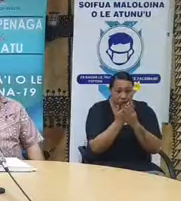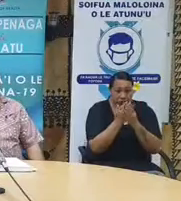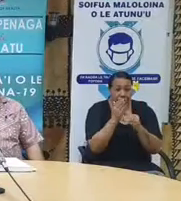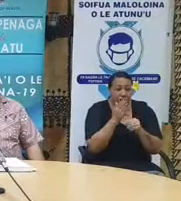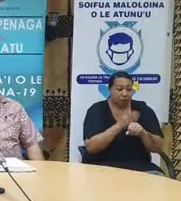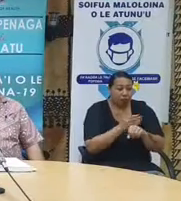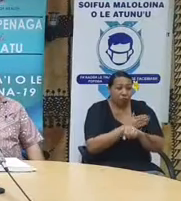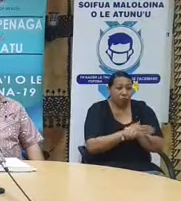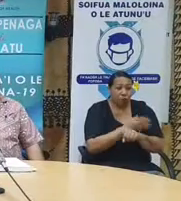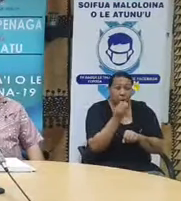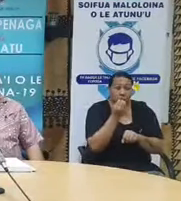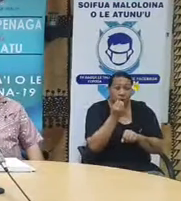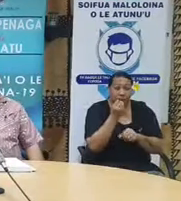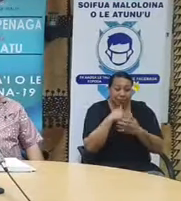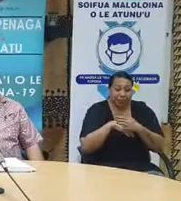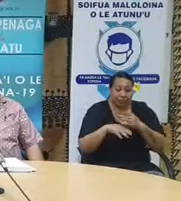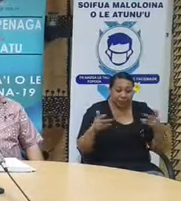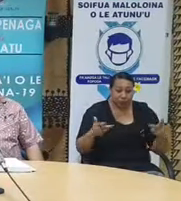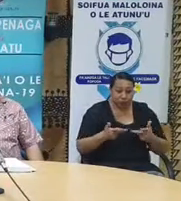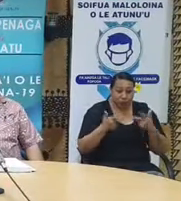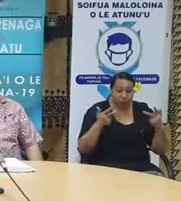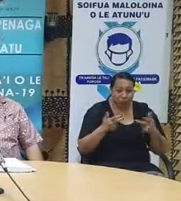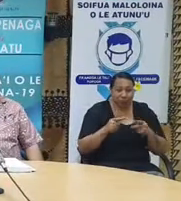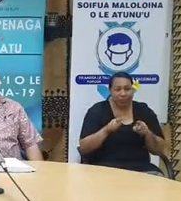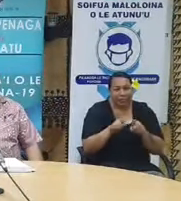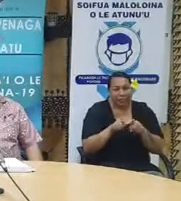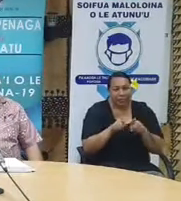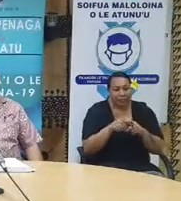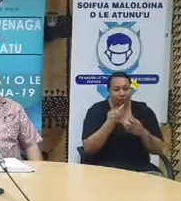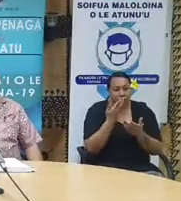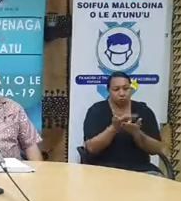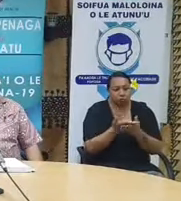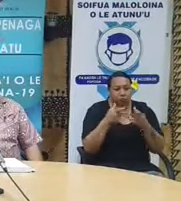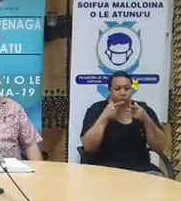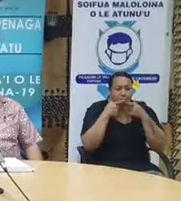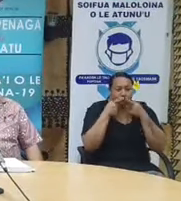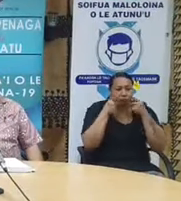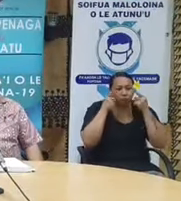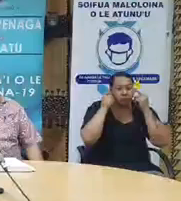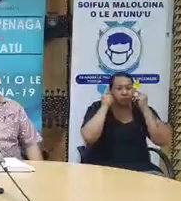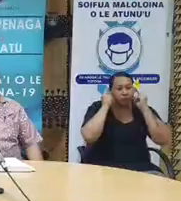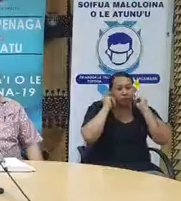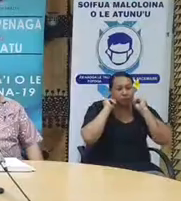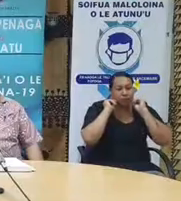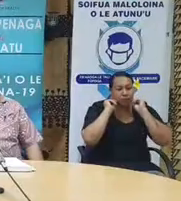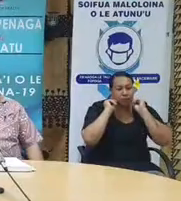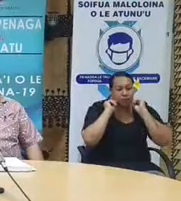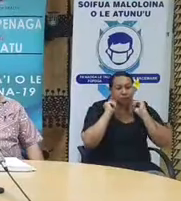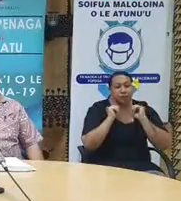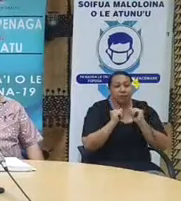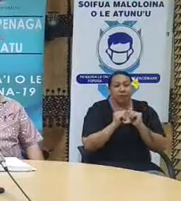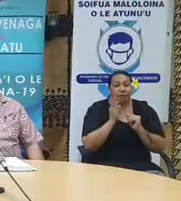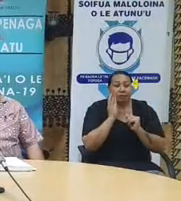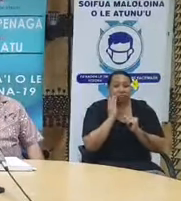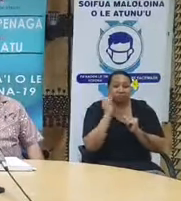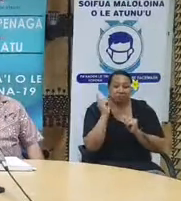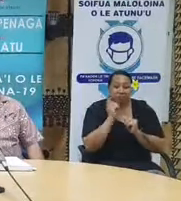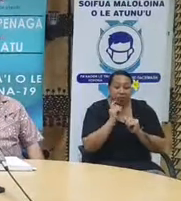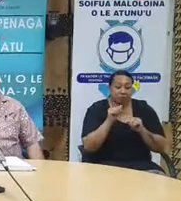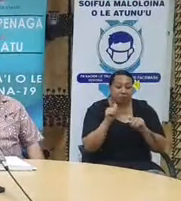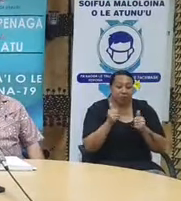le inga le tau langa ia fa pe na fo il fa yo lo tali fo ia ai te su mai ma oe o mana su ia lo mtu e